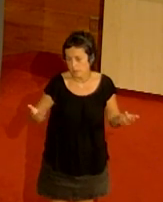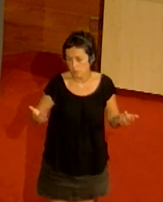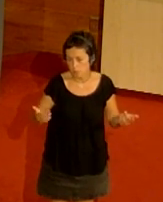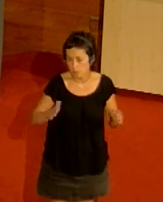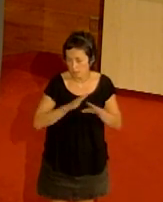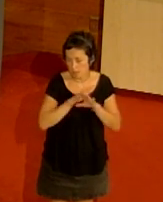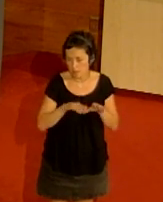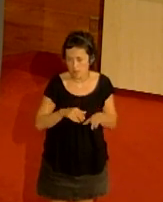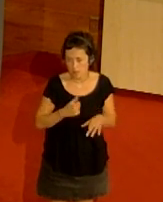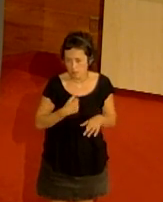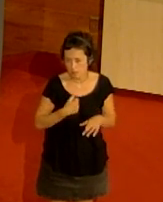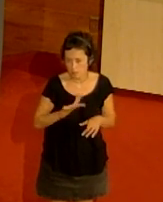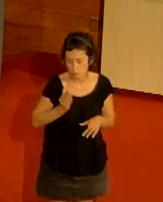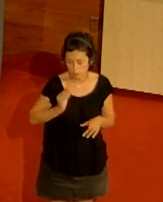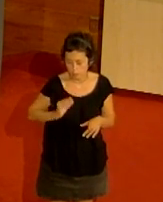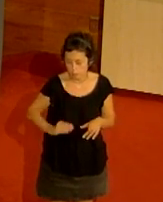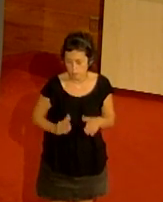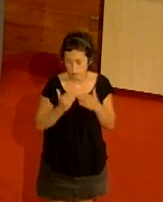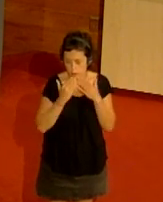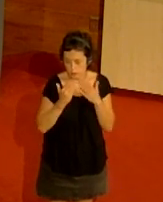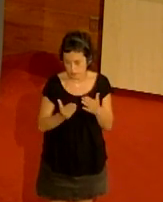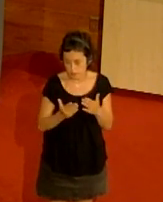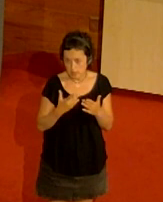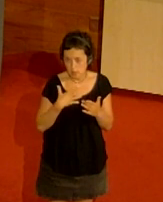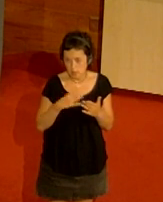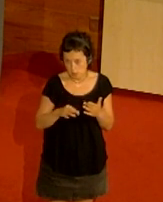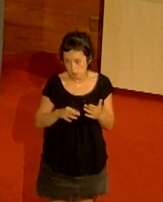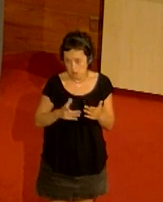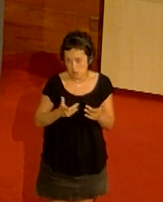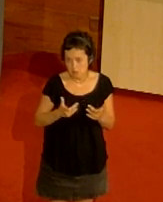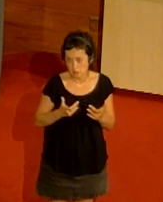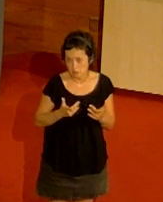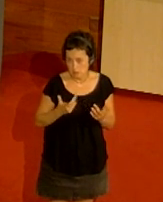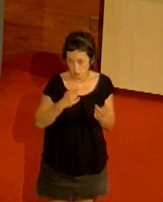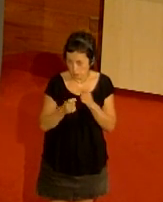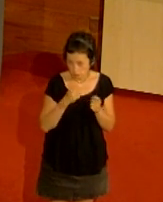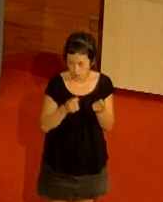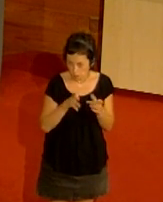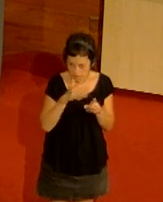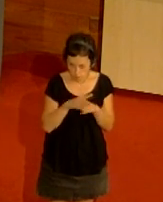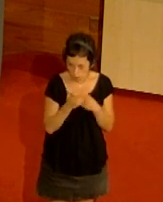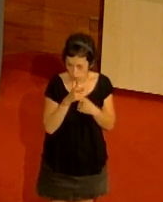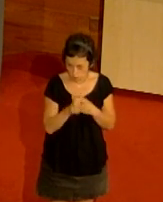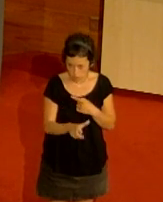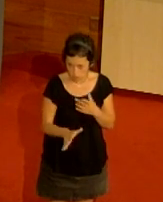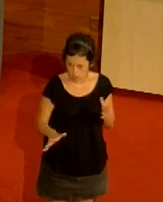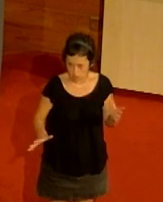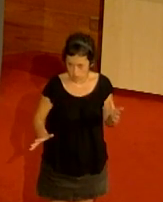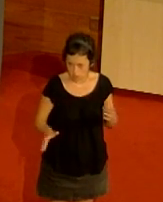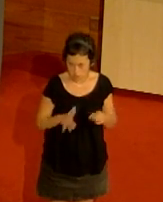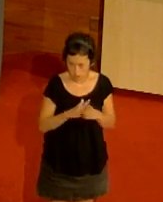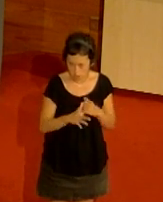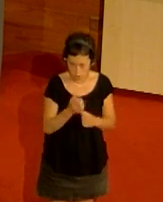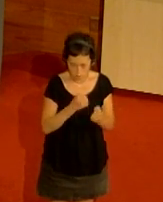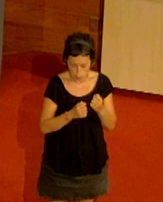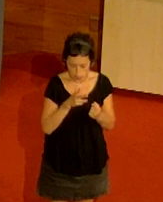Seguramente ha reducido considerablemente mis posibilidades económicas, ¿no? Porque el periodismo está fatal. Pero, bueno, yo era de